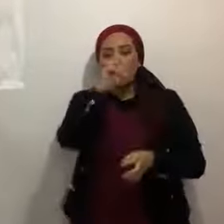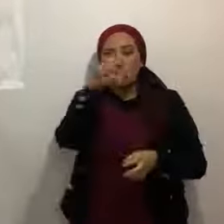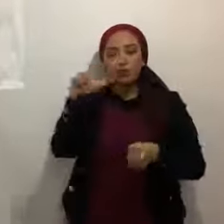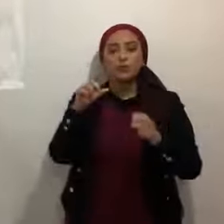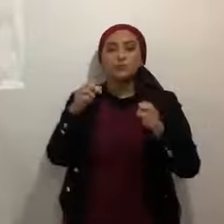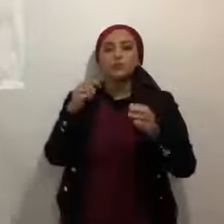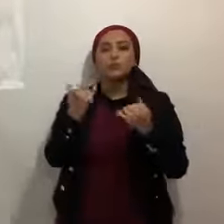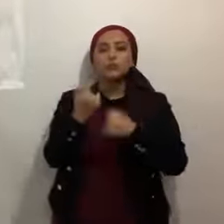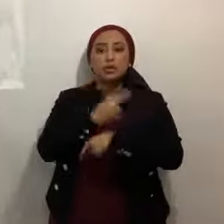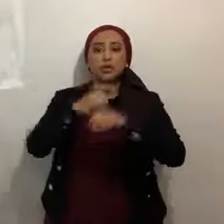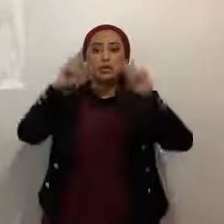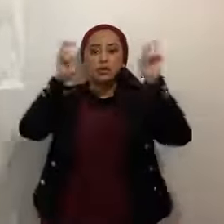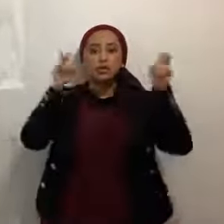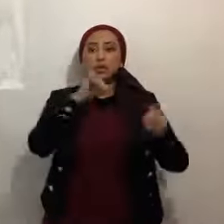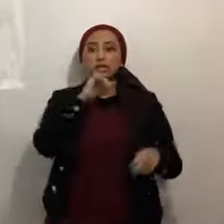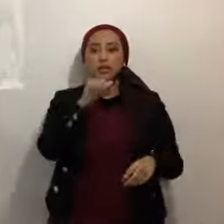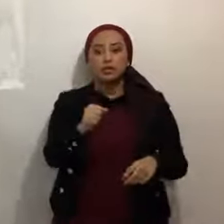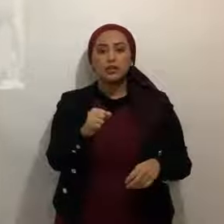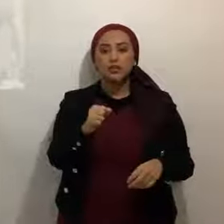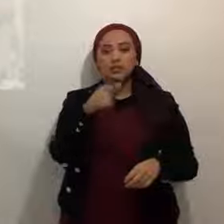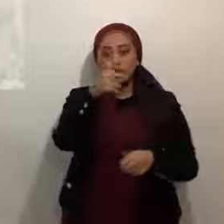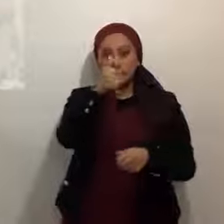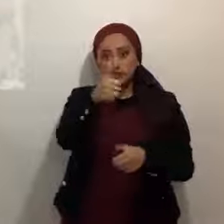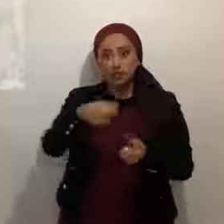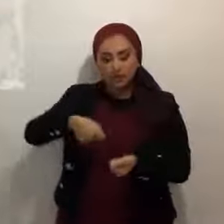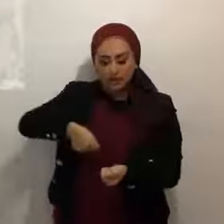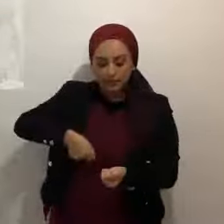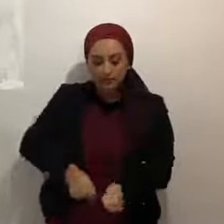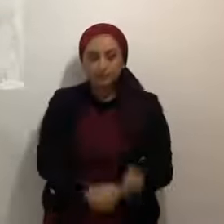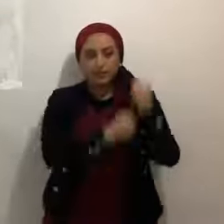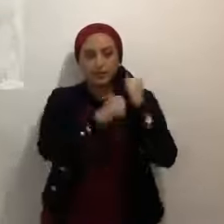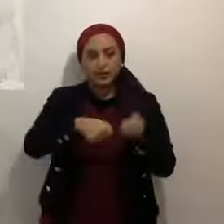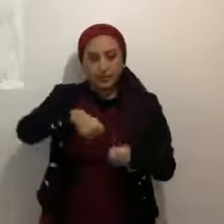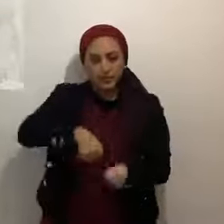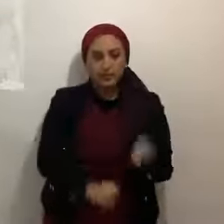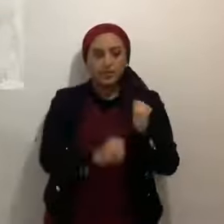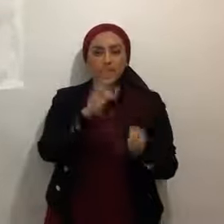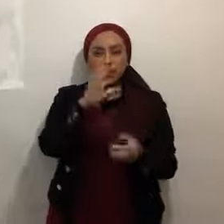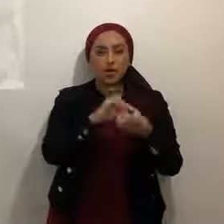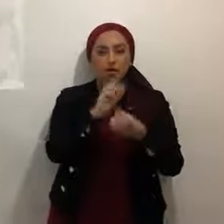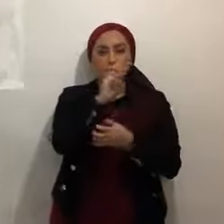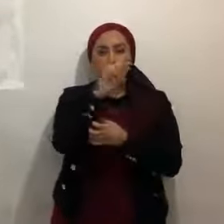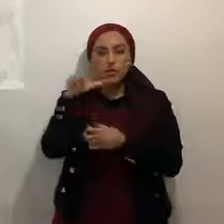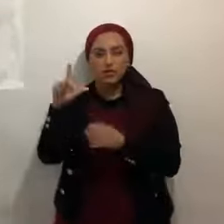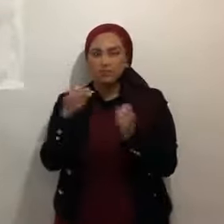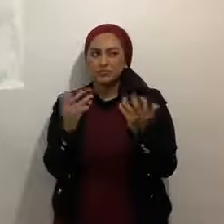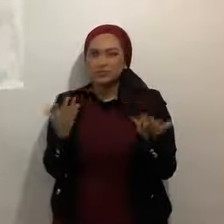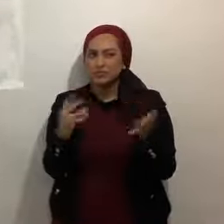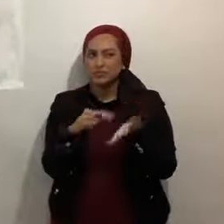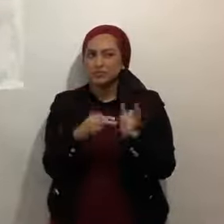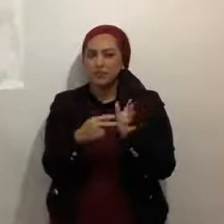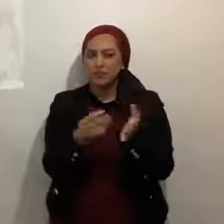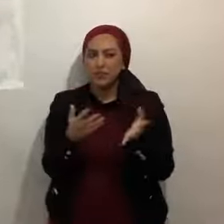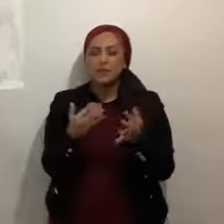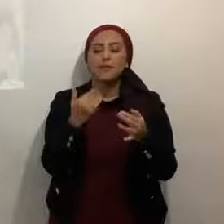hoy es cava tu pozo, cava tu pozo. Y tú vas a decir, ¿de qué va a hablar Roy? Ahorita con mucho gusto les